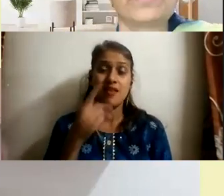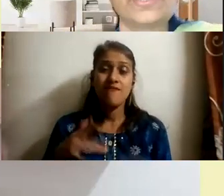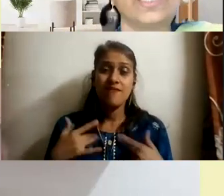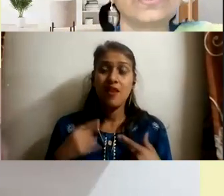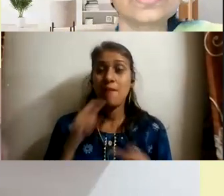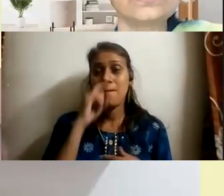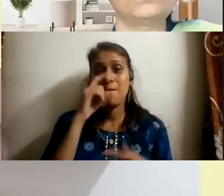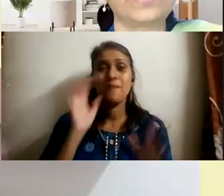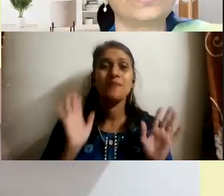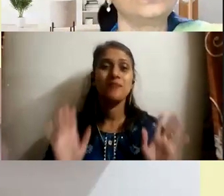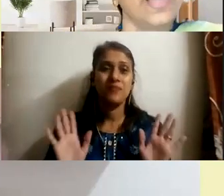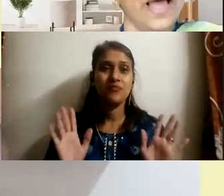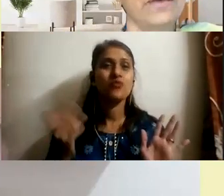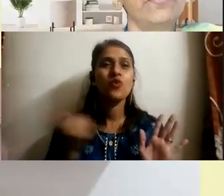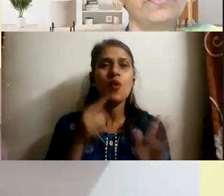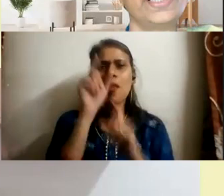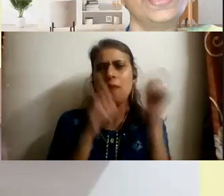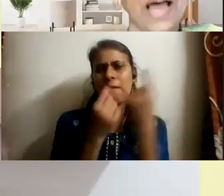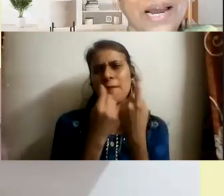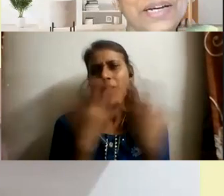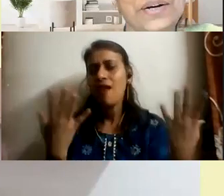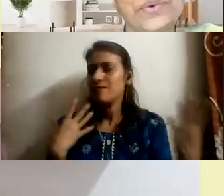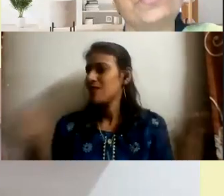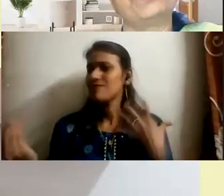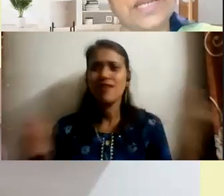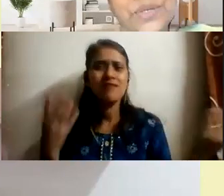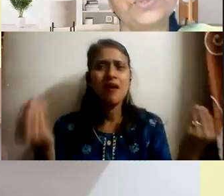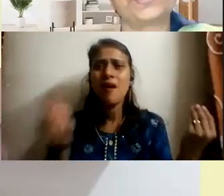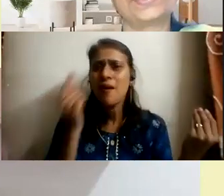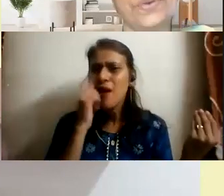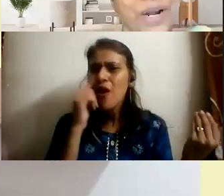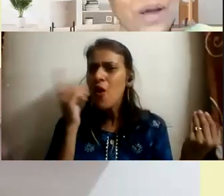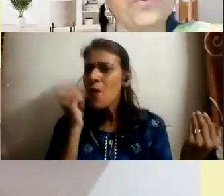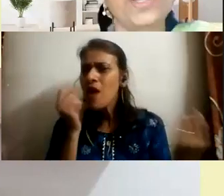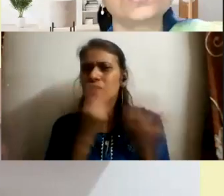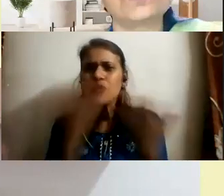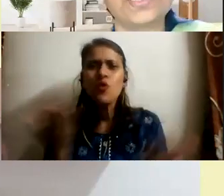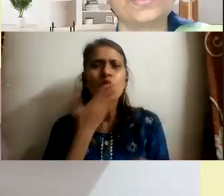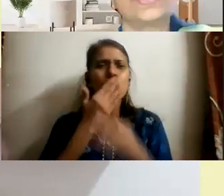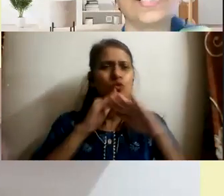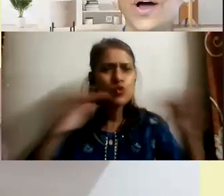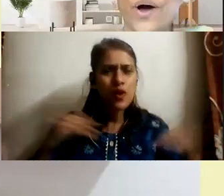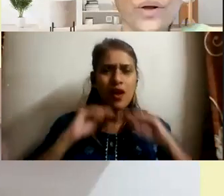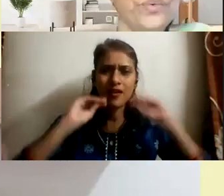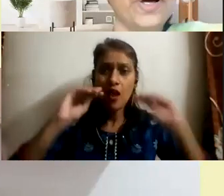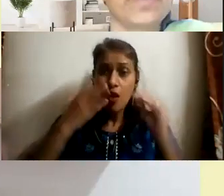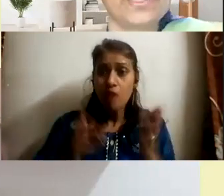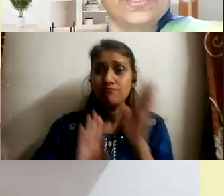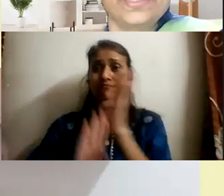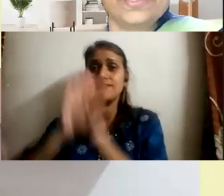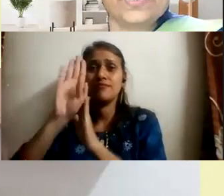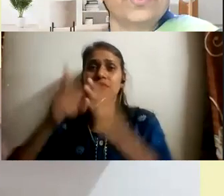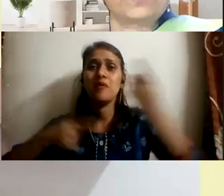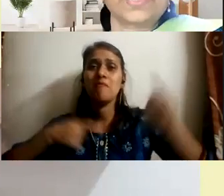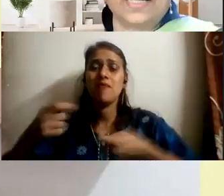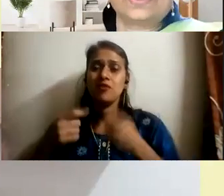surrounded by very unreasonable men and women, and who were my students, who are now entrepreneurs, or who are my